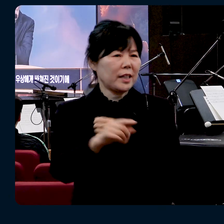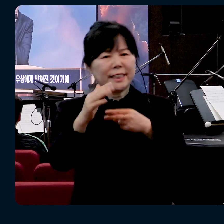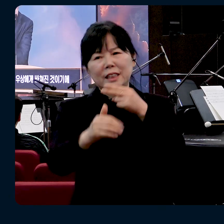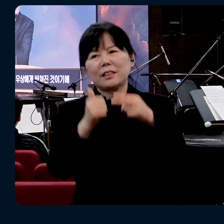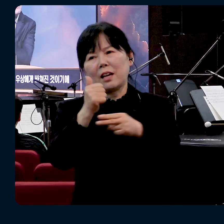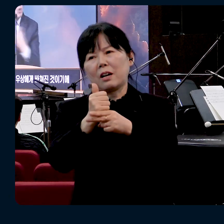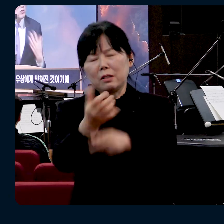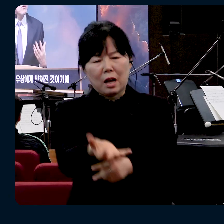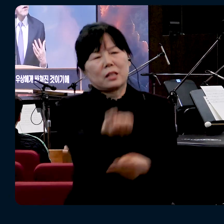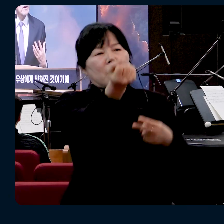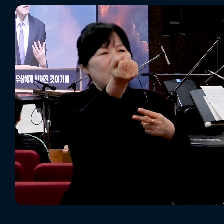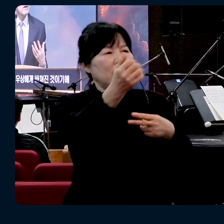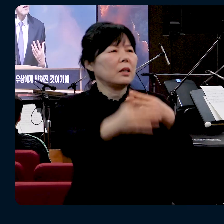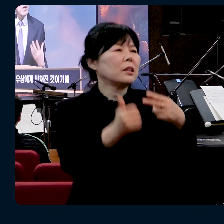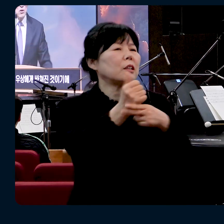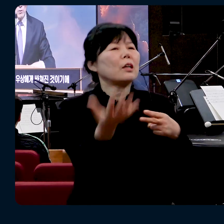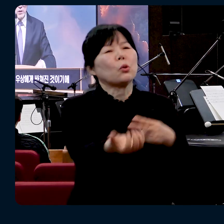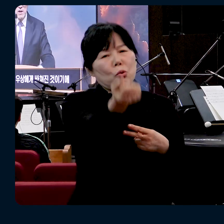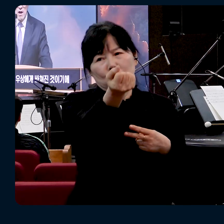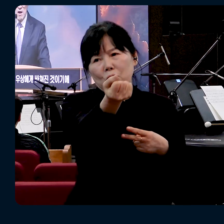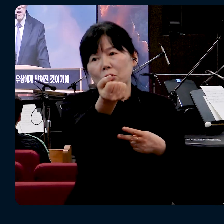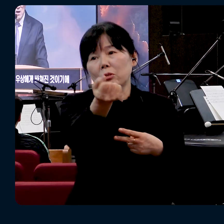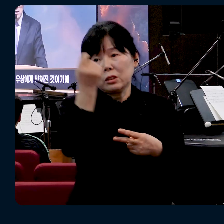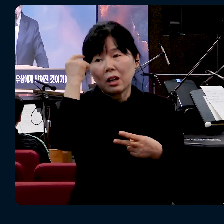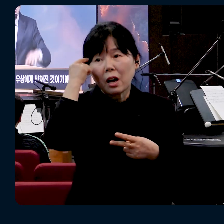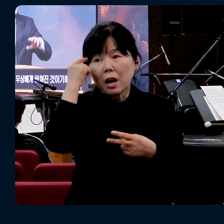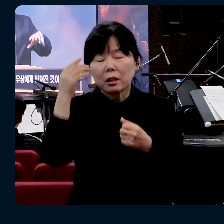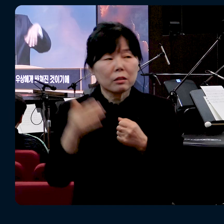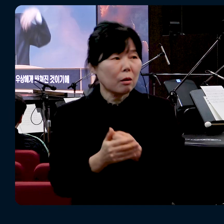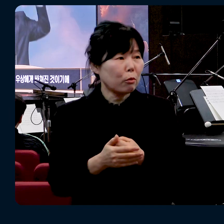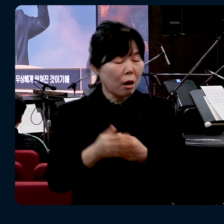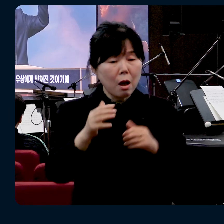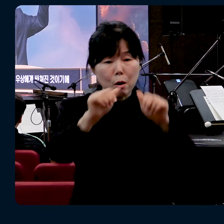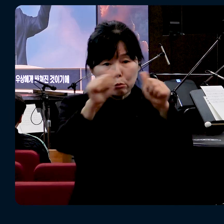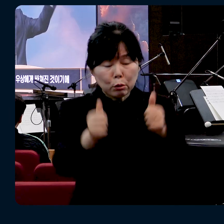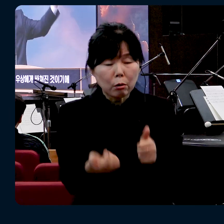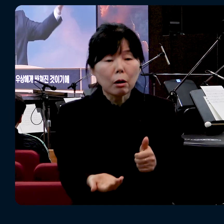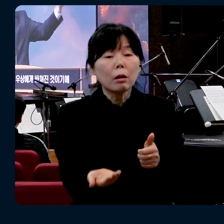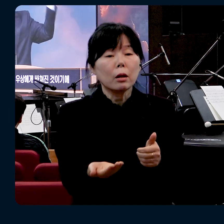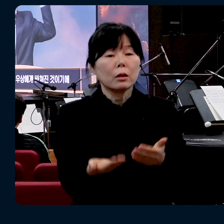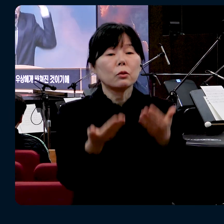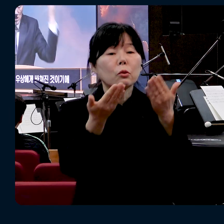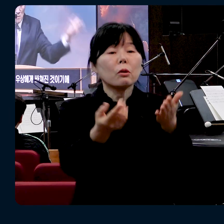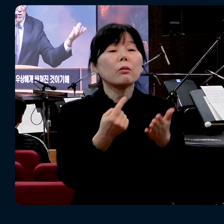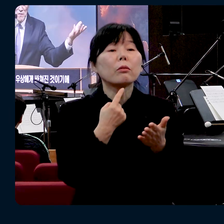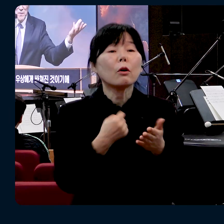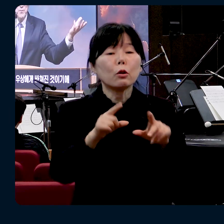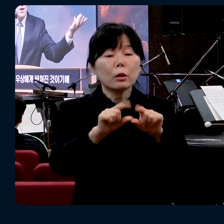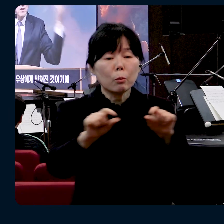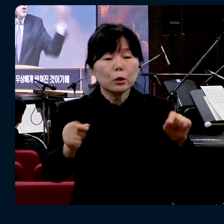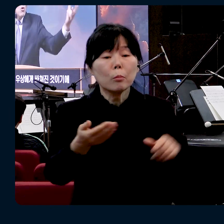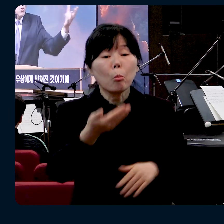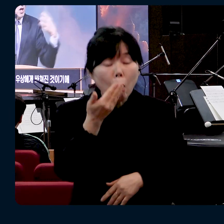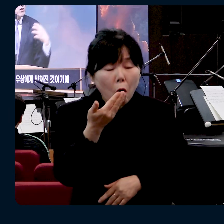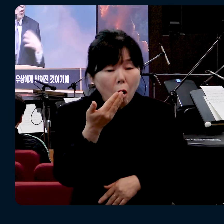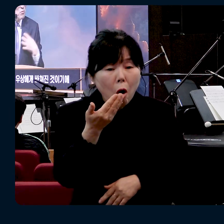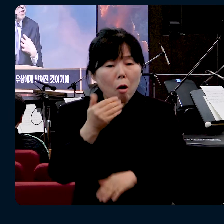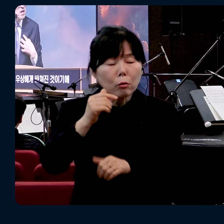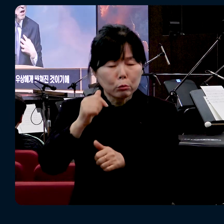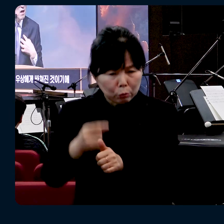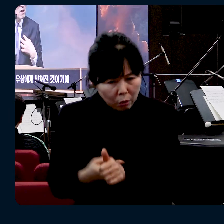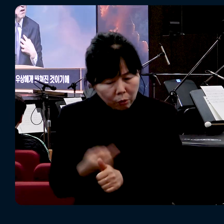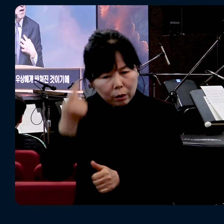거예요. 그것을 먹는 거예요. 자, 그러다 보니까 그 우상에게 바쳐진 음식을 먹게 되면 그게 영적으로